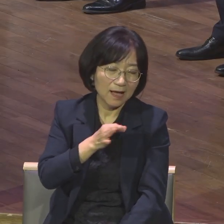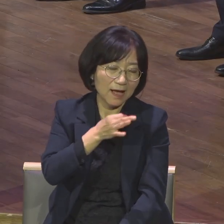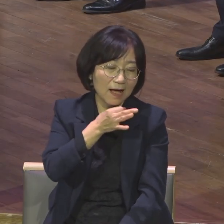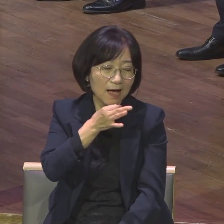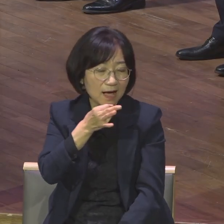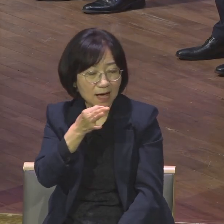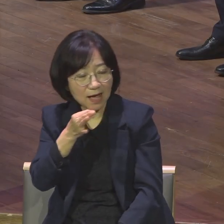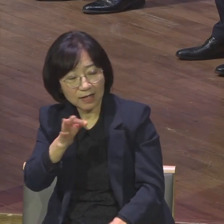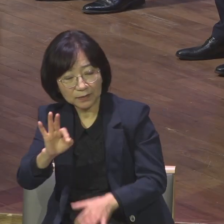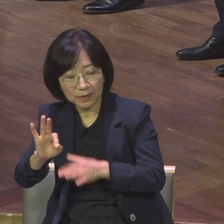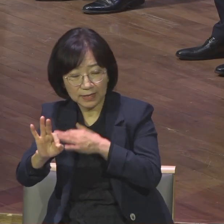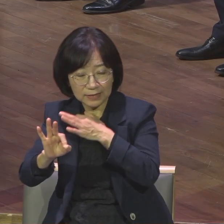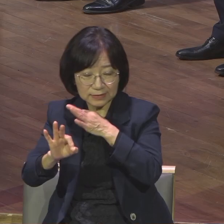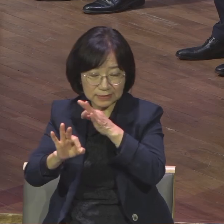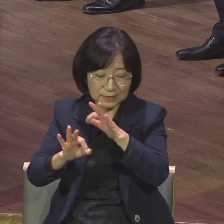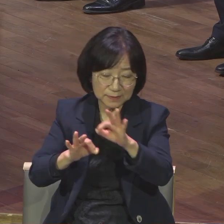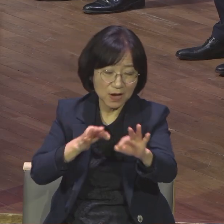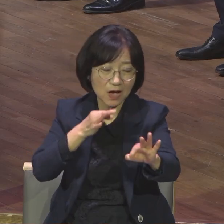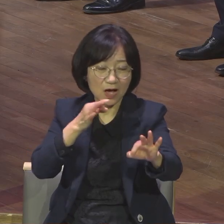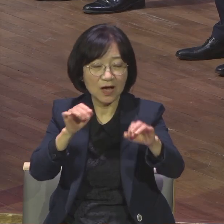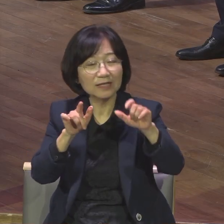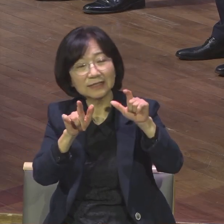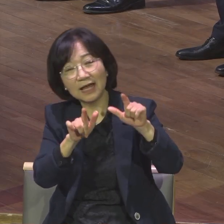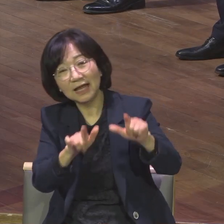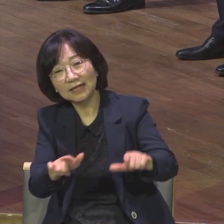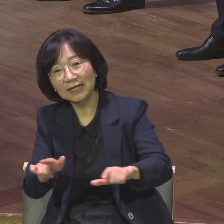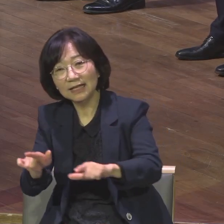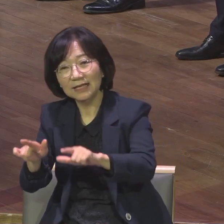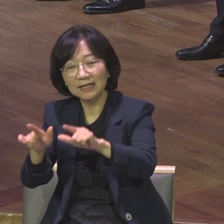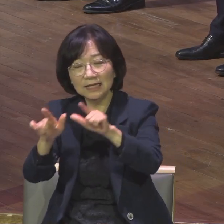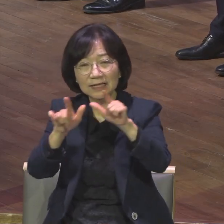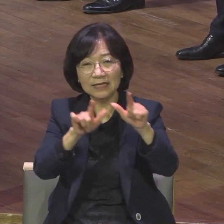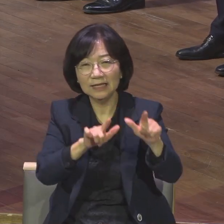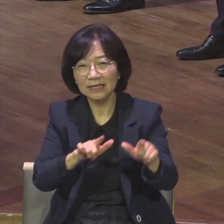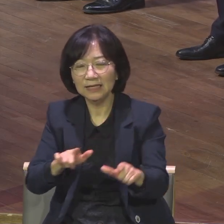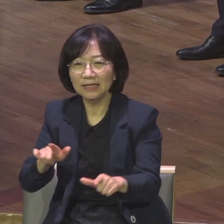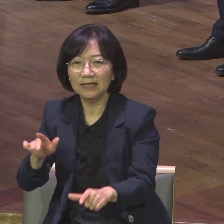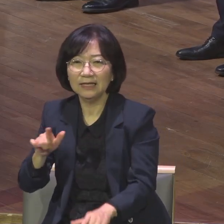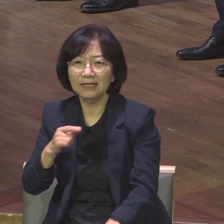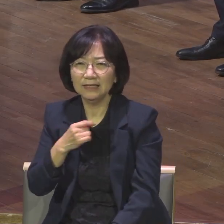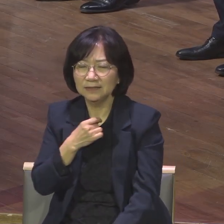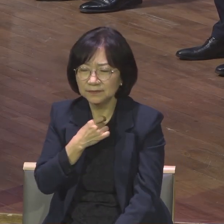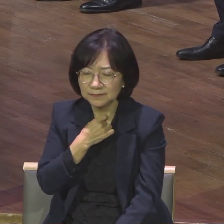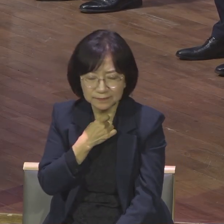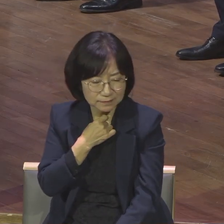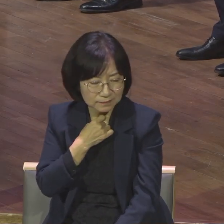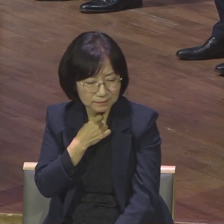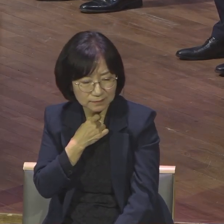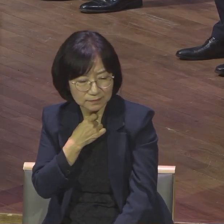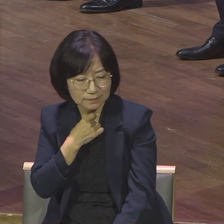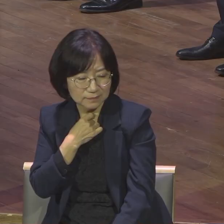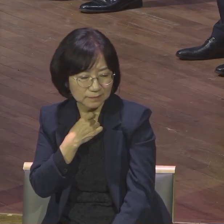이름만 모두 서로를 높이 들고 목숨 높여 찬양합니다. 이 땅에 사는 내